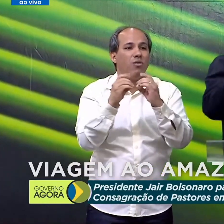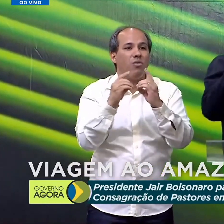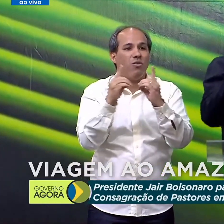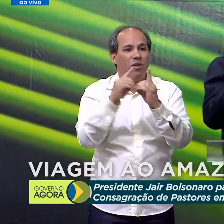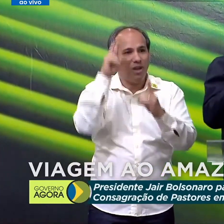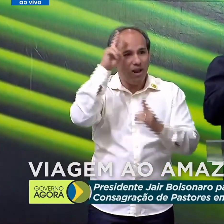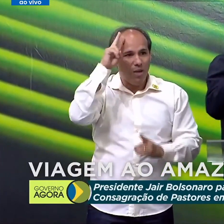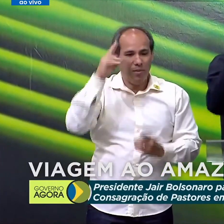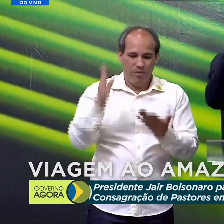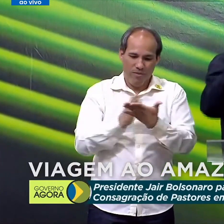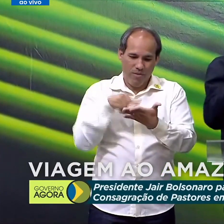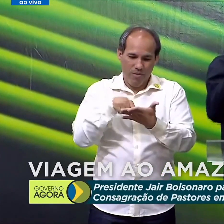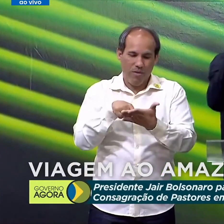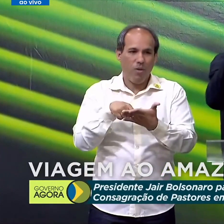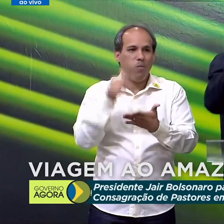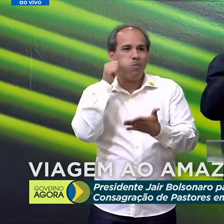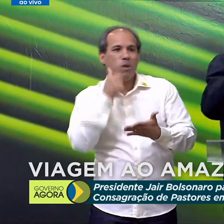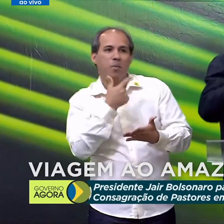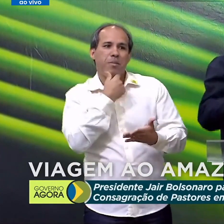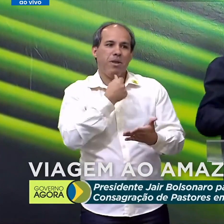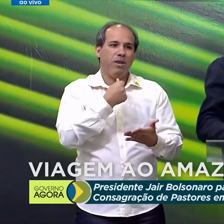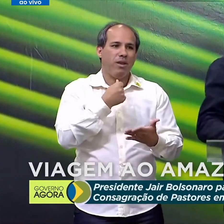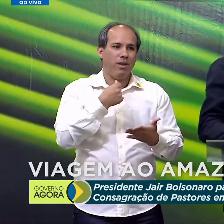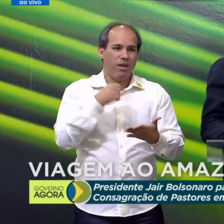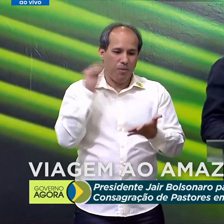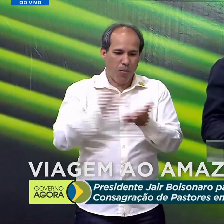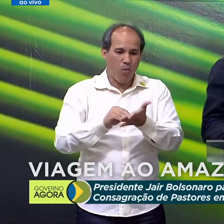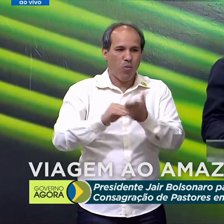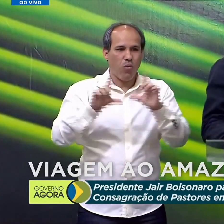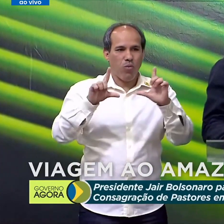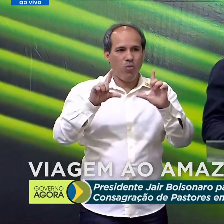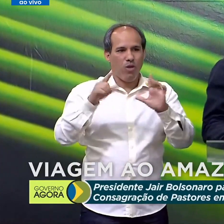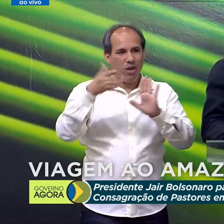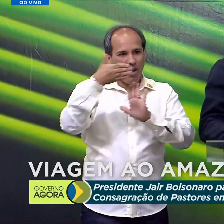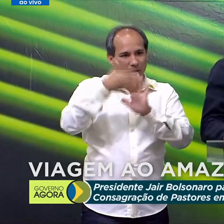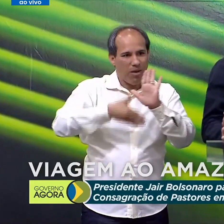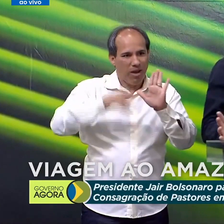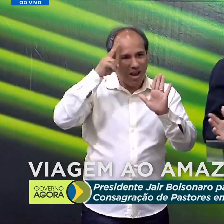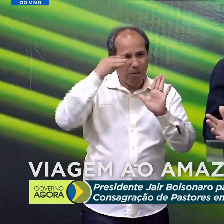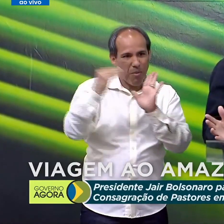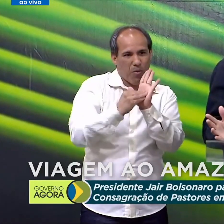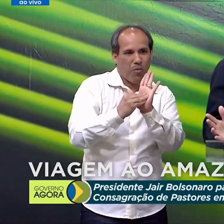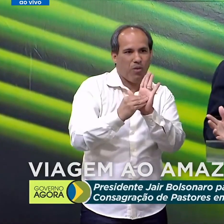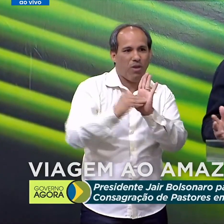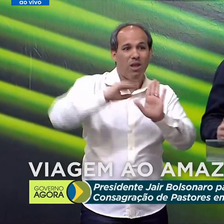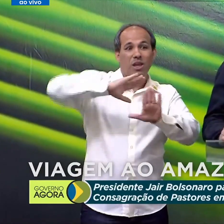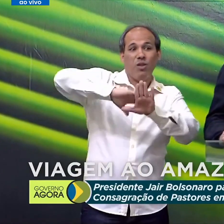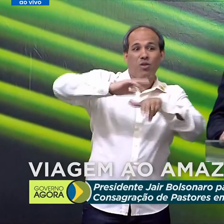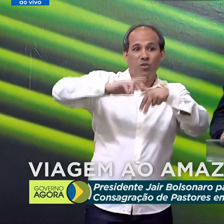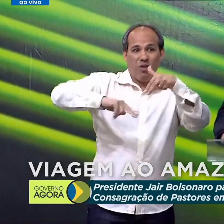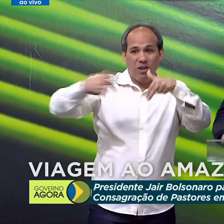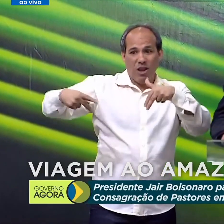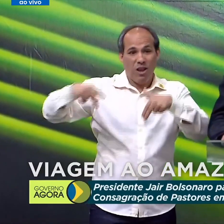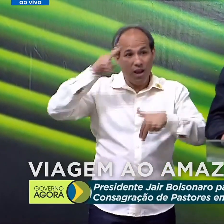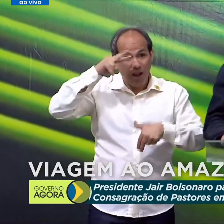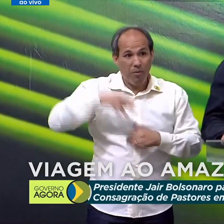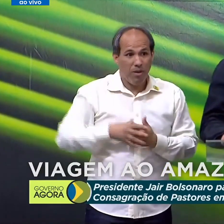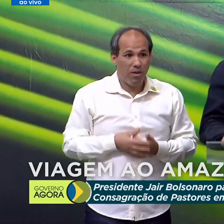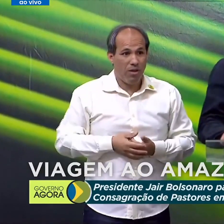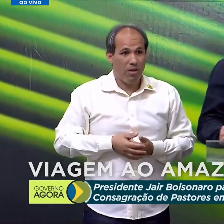Lembro daquele com a página, com o menino e a menina com furo naquela página? O que é ideologia de gênero?